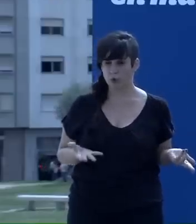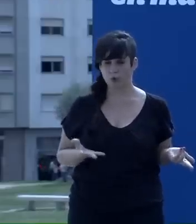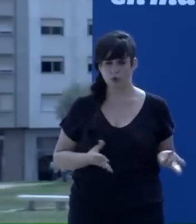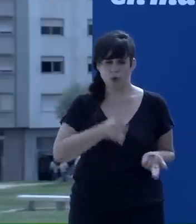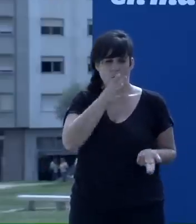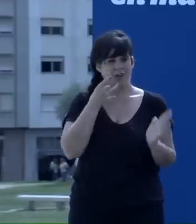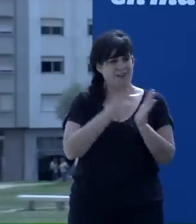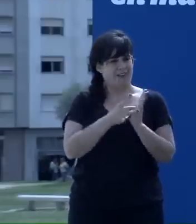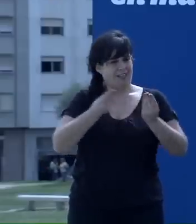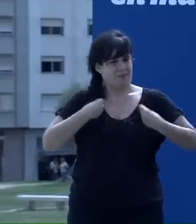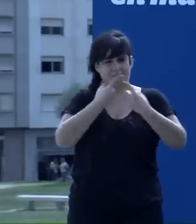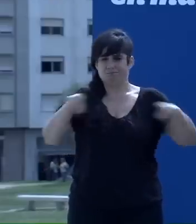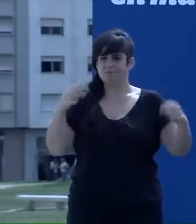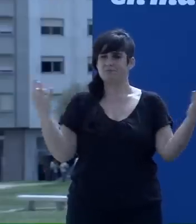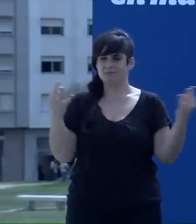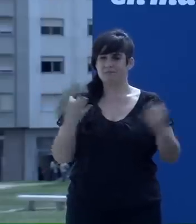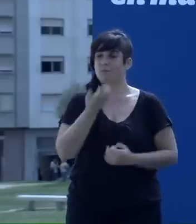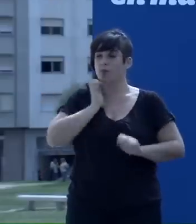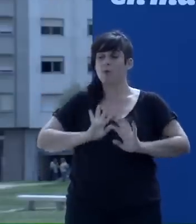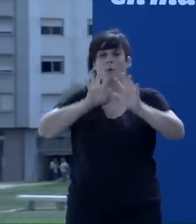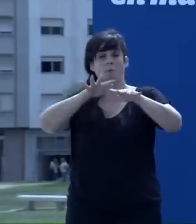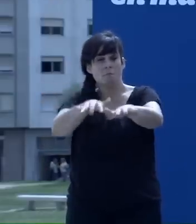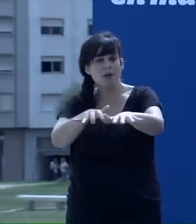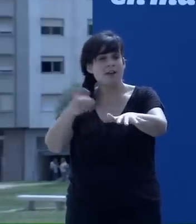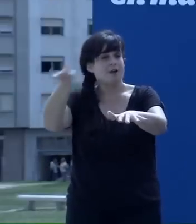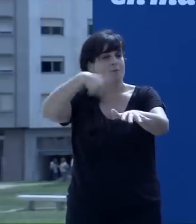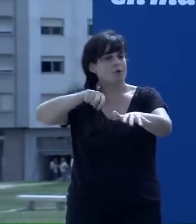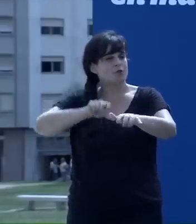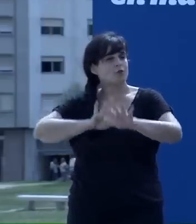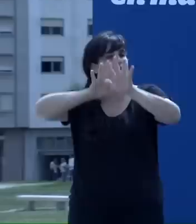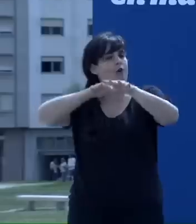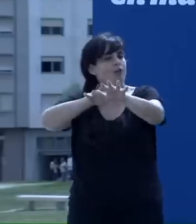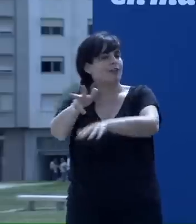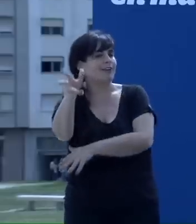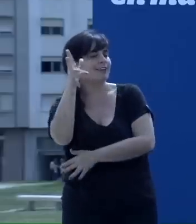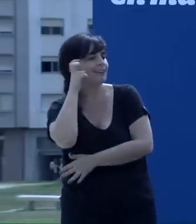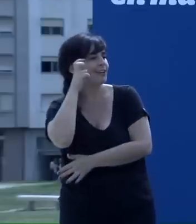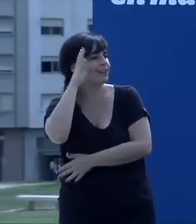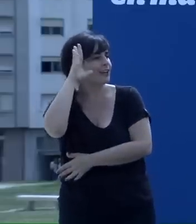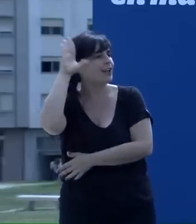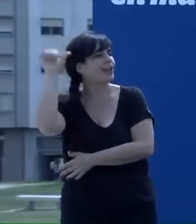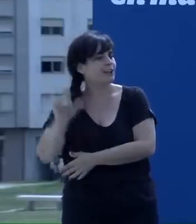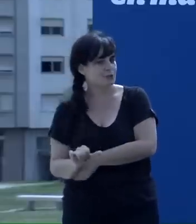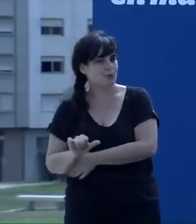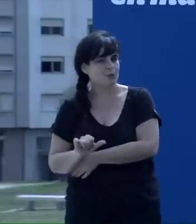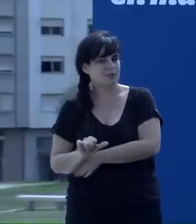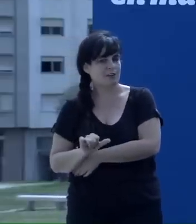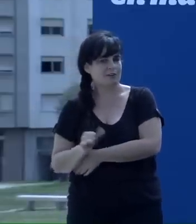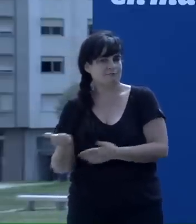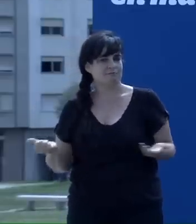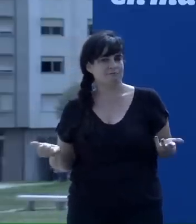outra calidade de vida. En Mareas, escoitade as ondas do mar, amigas, mariñeiras, mariñeiras de río, mariñeiras do